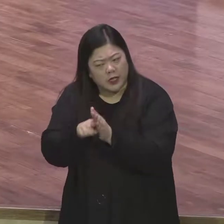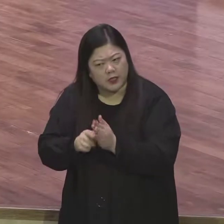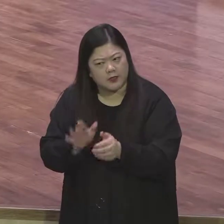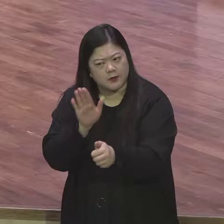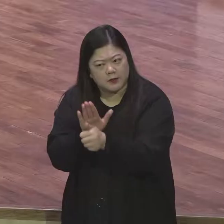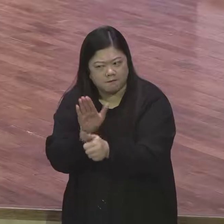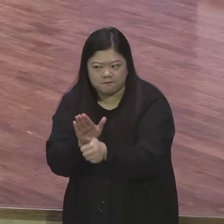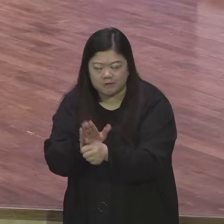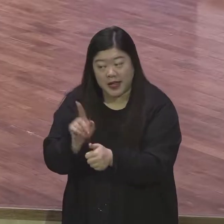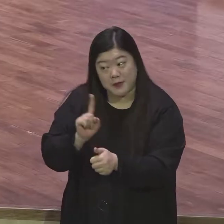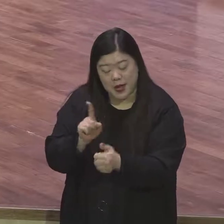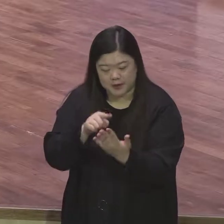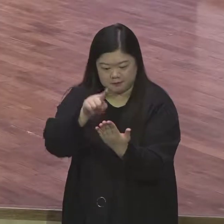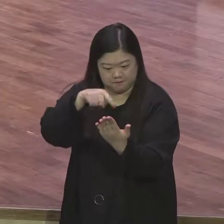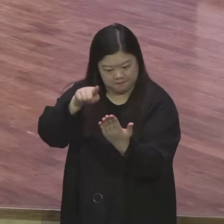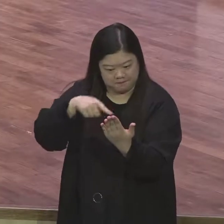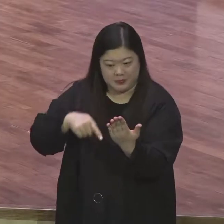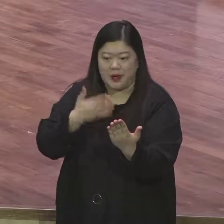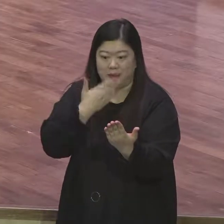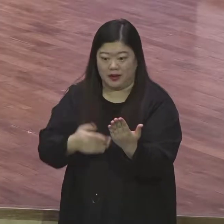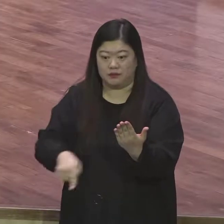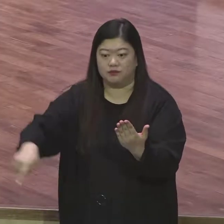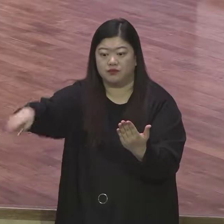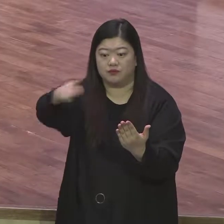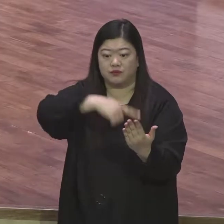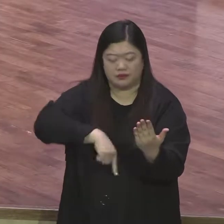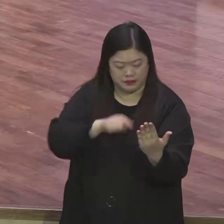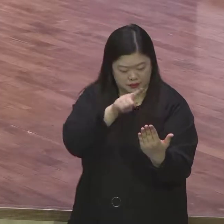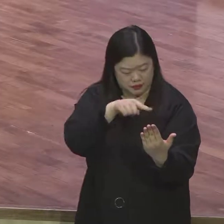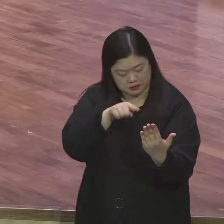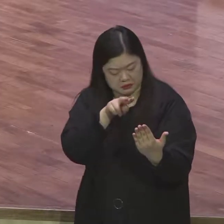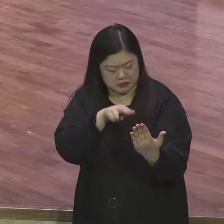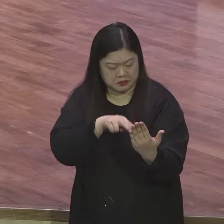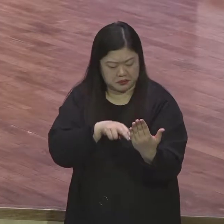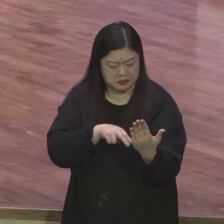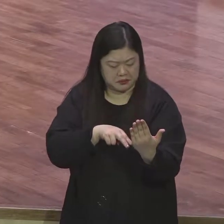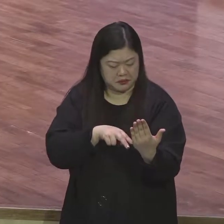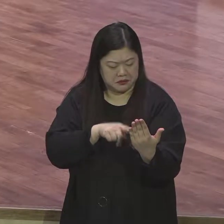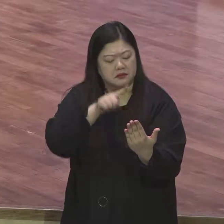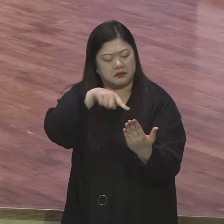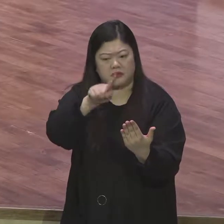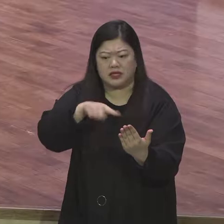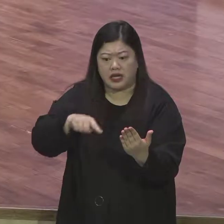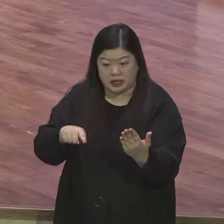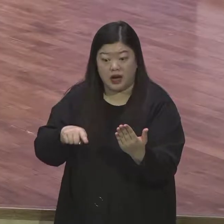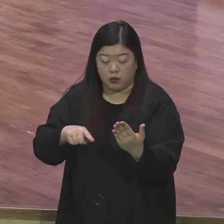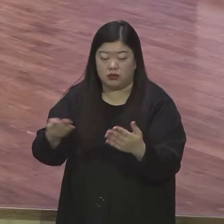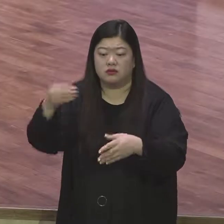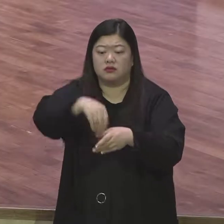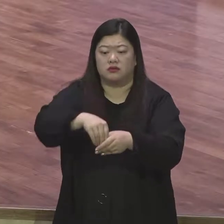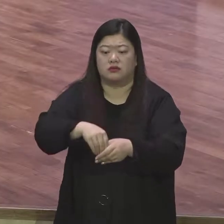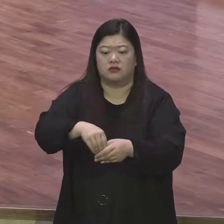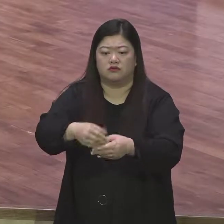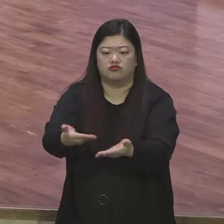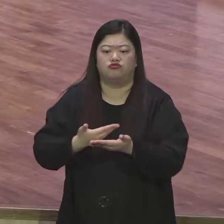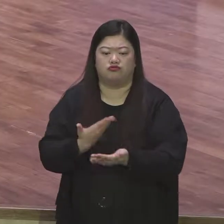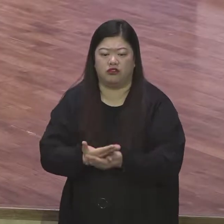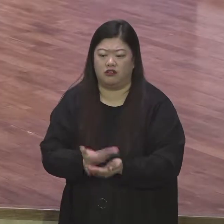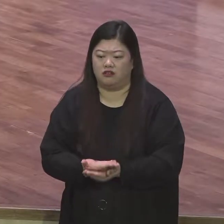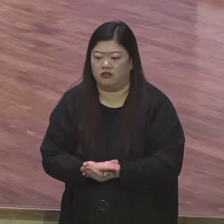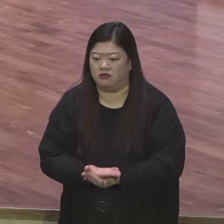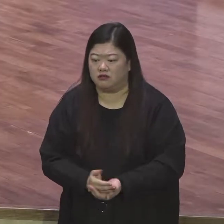주어졌습니다. 모두 다 신청하시기 바랍니다. 어느 부분이든지 어느 부분이든지 하나님 앞에서